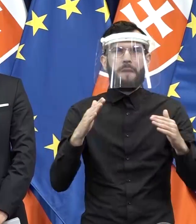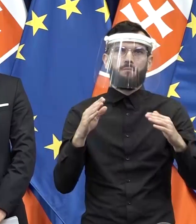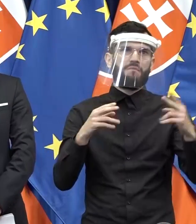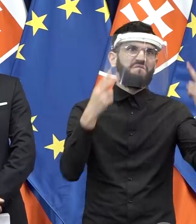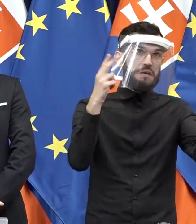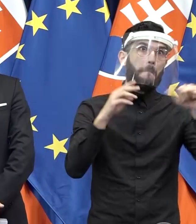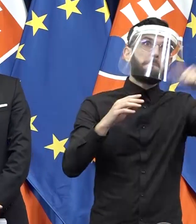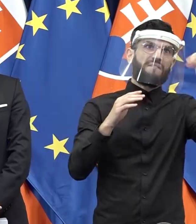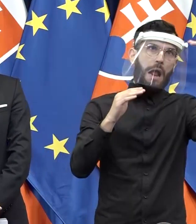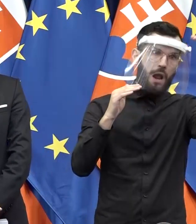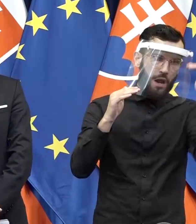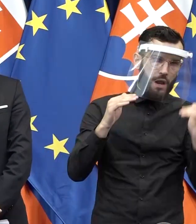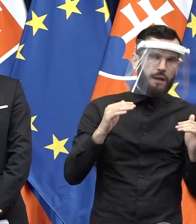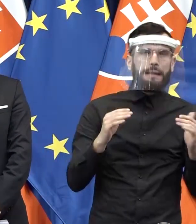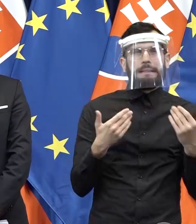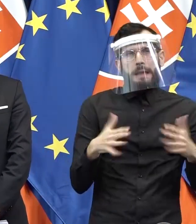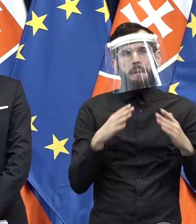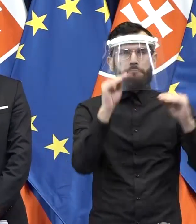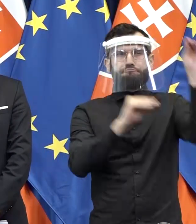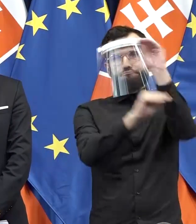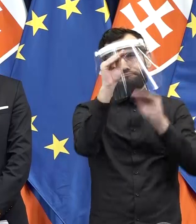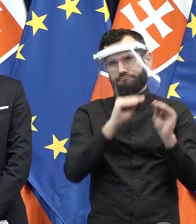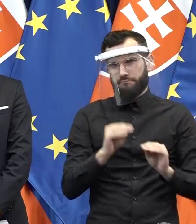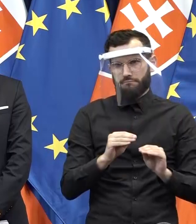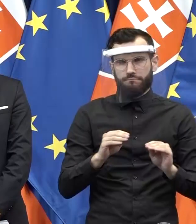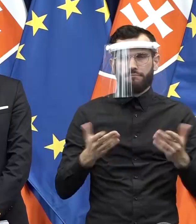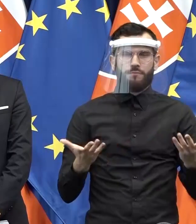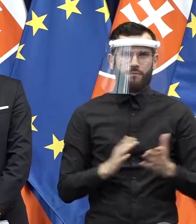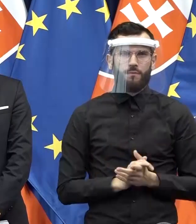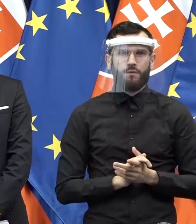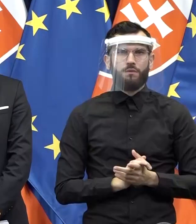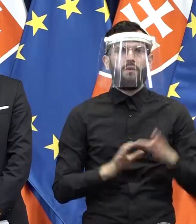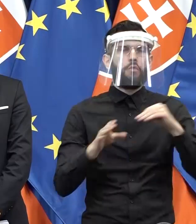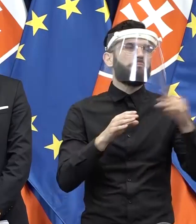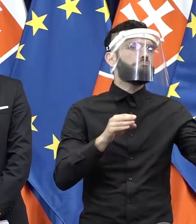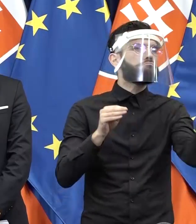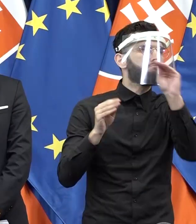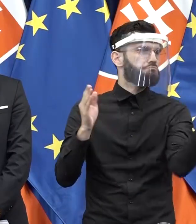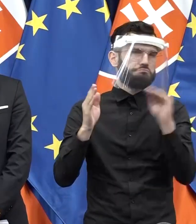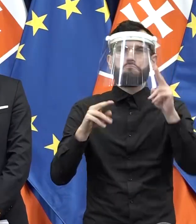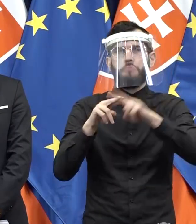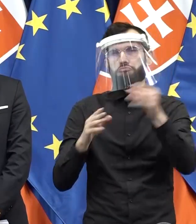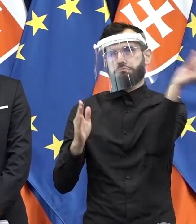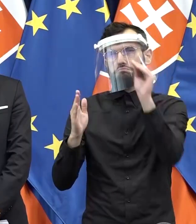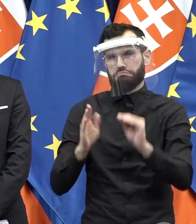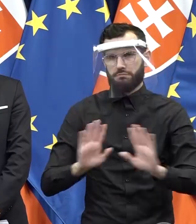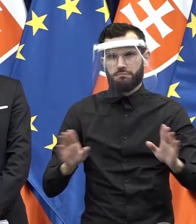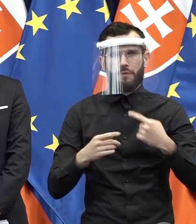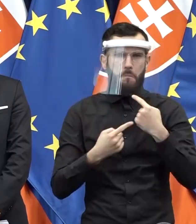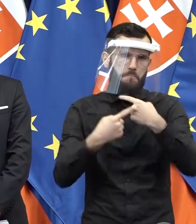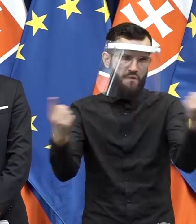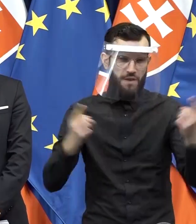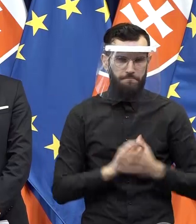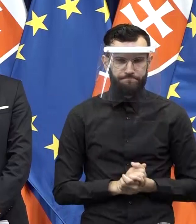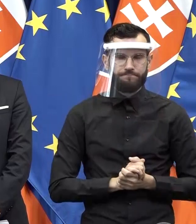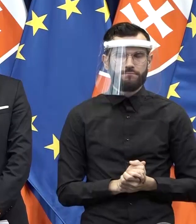od najvýznamnejších po menej, alebo opačne je to, ako to prichádzalo narad, tak vám ich priebežne